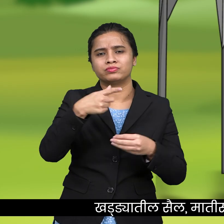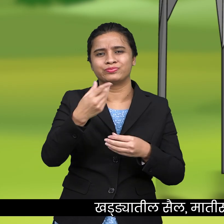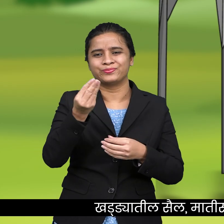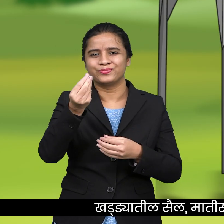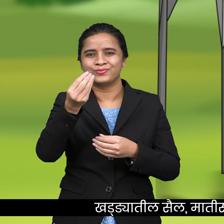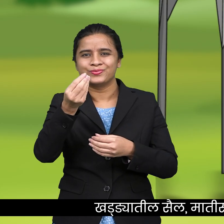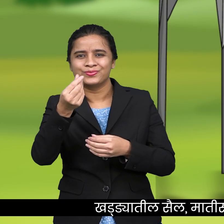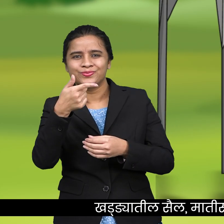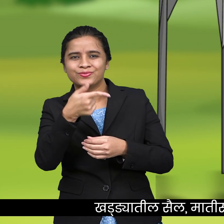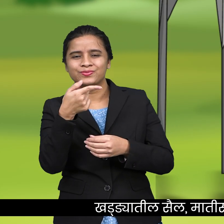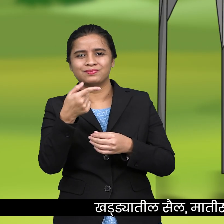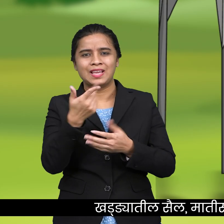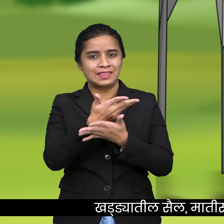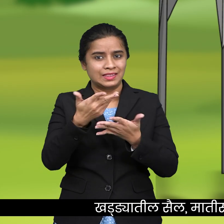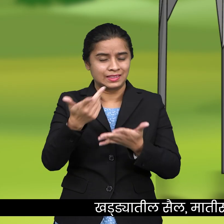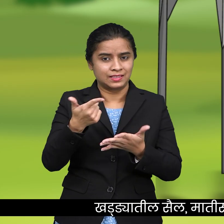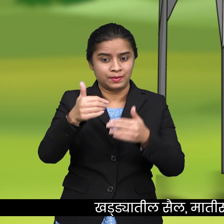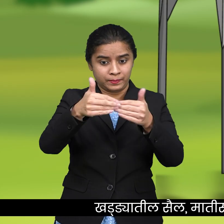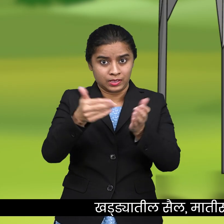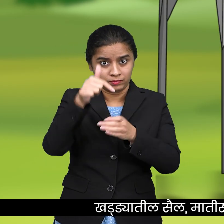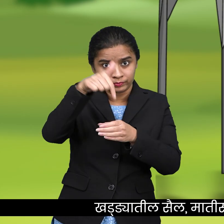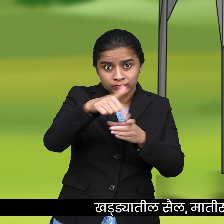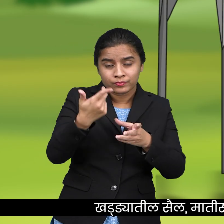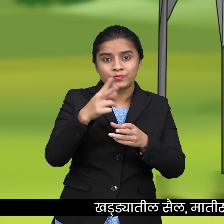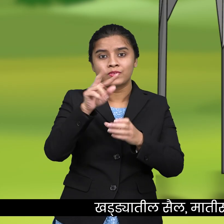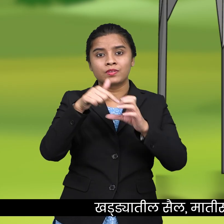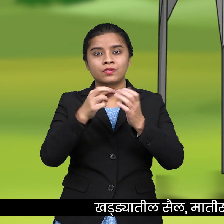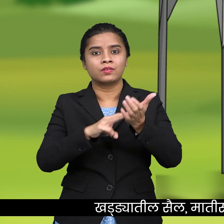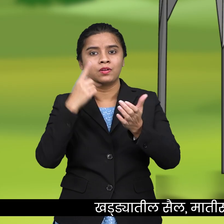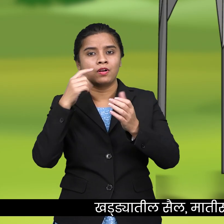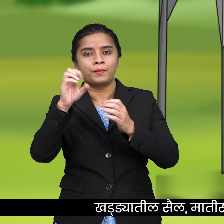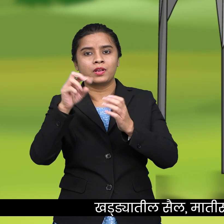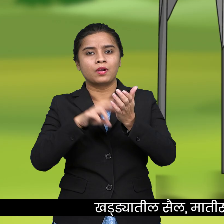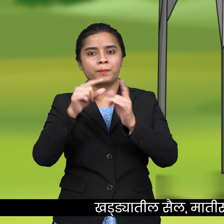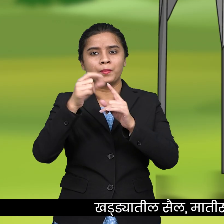खड्ड्यातील सैल, मातीसारखे द्रव्य, भुगा म्हणजे गांडूळ खत.